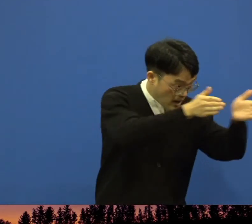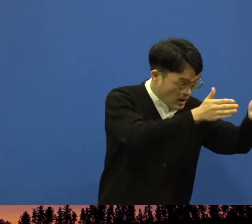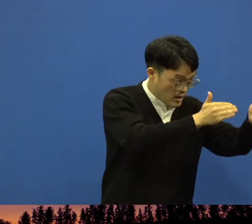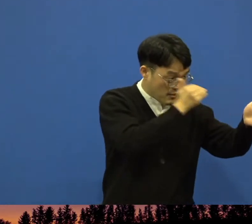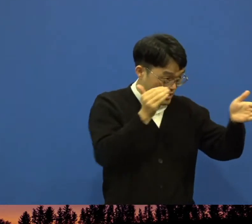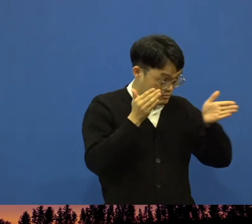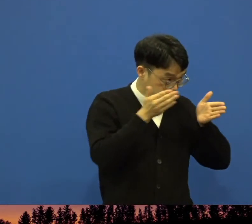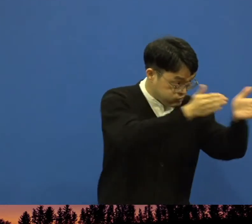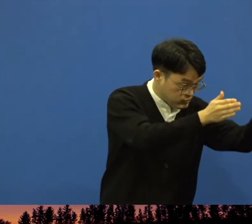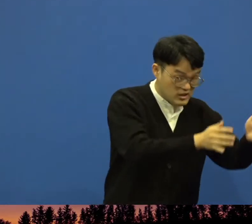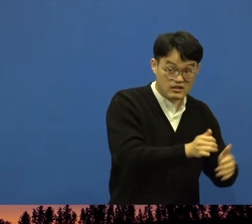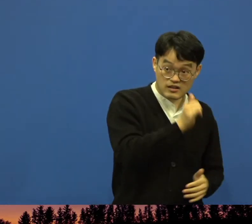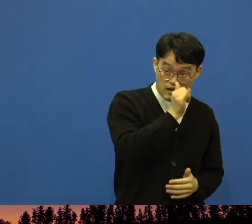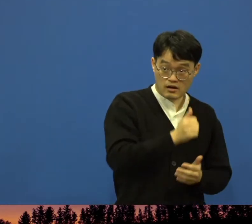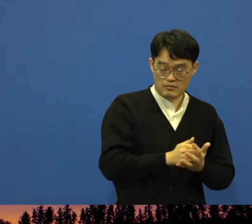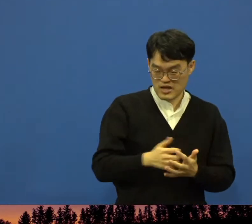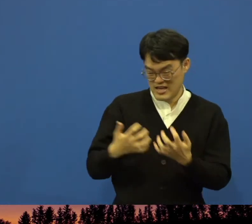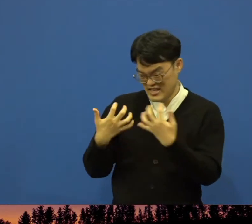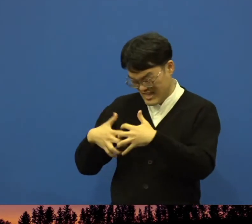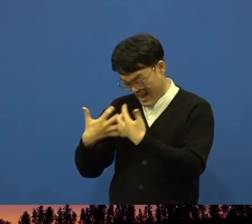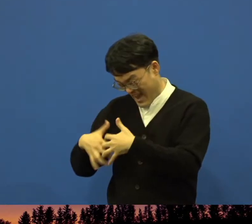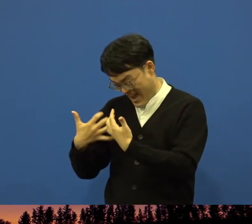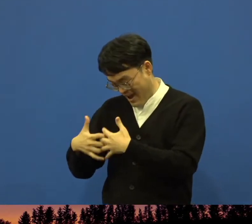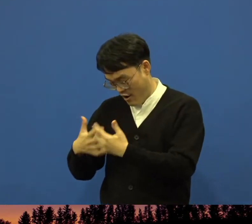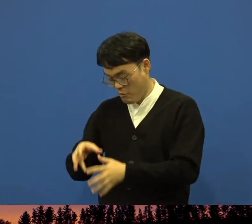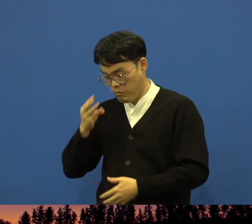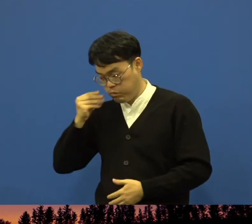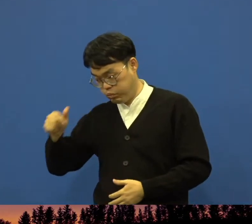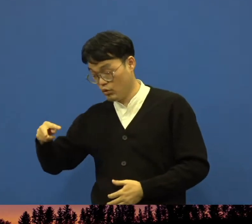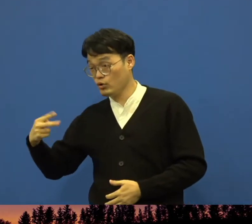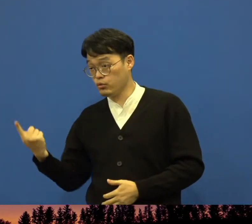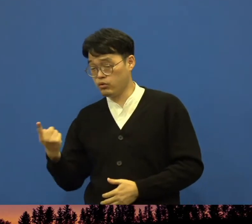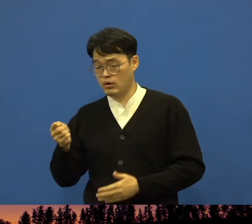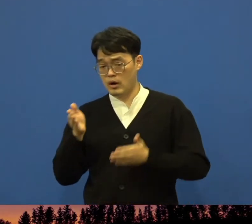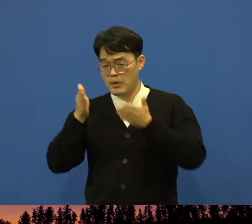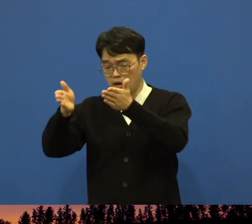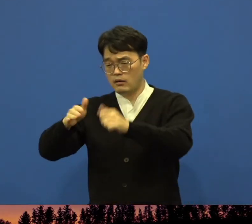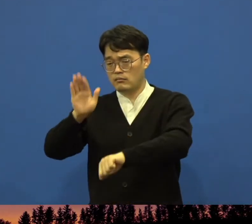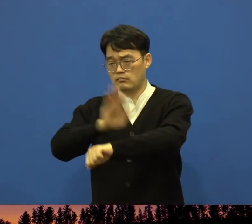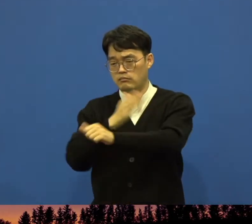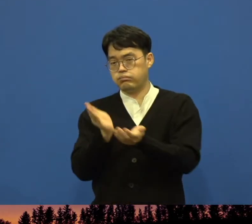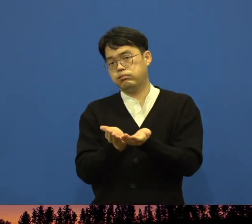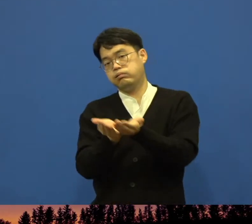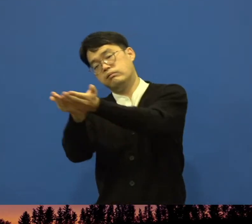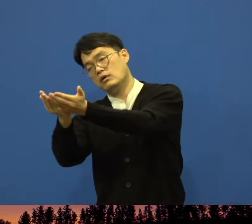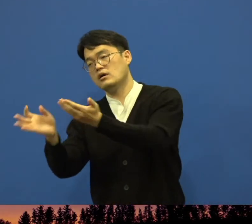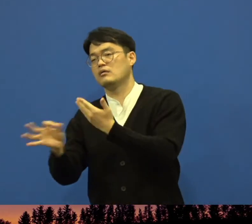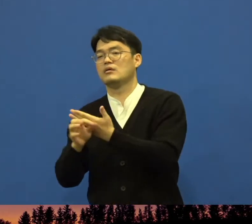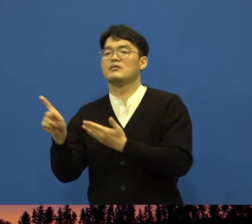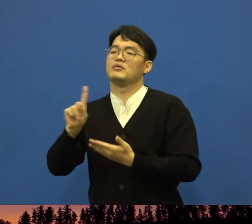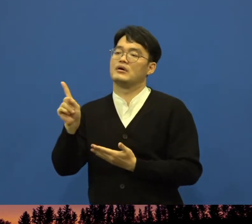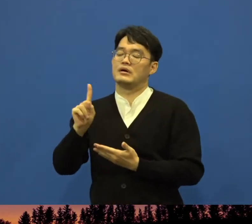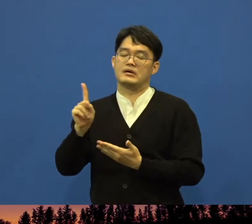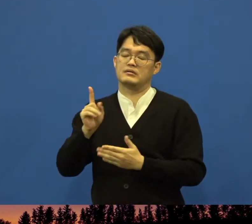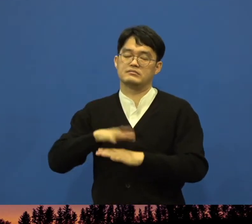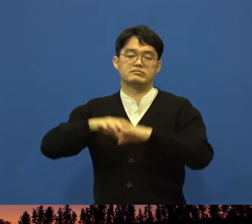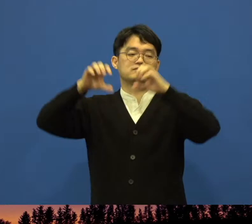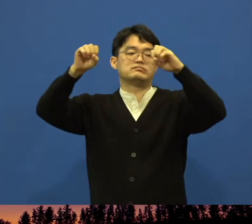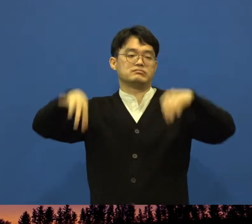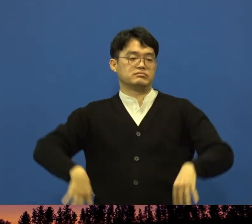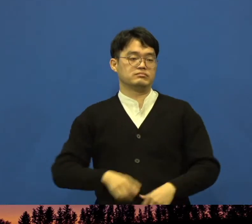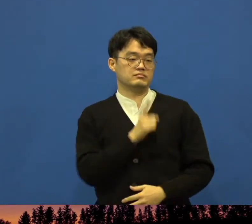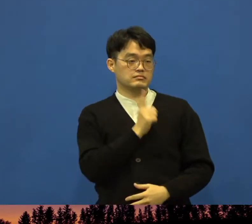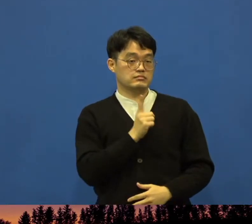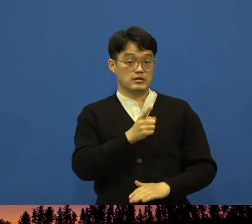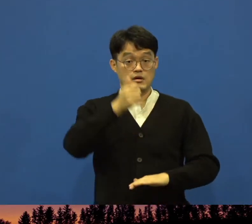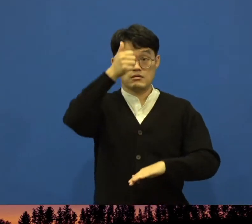돼도 배가 엉뚱한 데로 가나 그잖아요. 약간만 미세하게 빗나가도 첫 번째 타는 모습을 하고 마니까